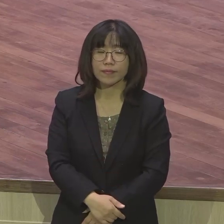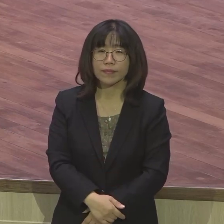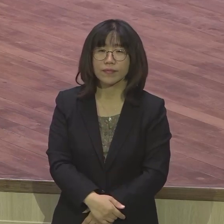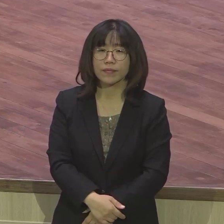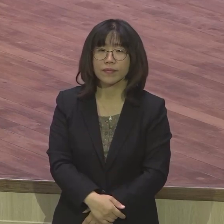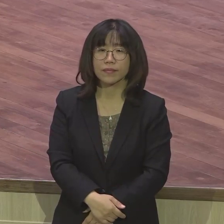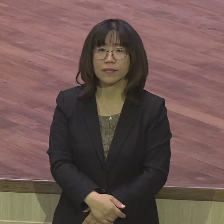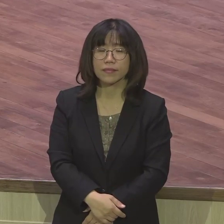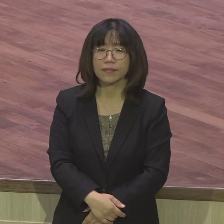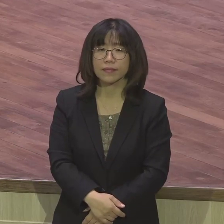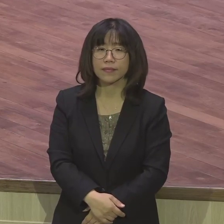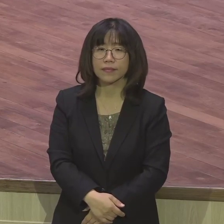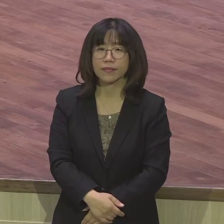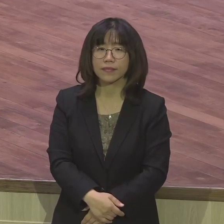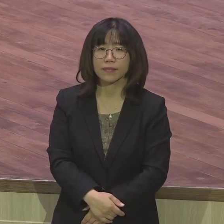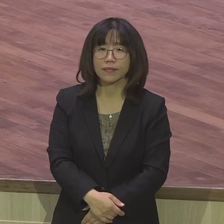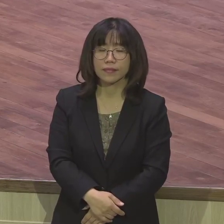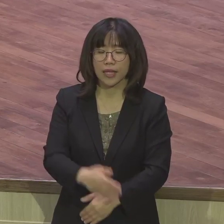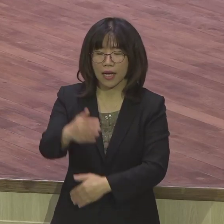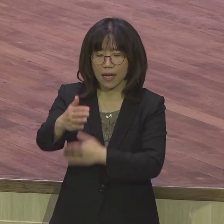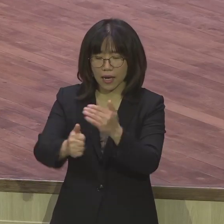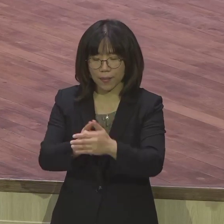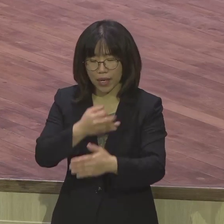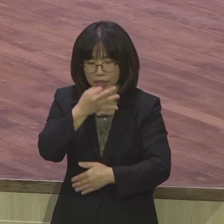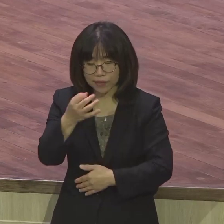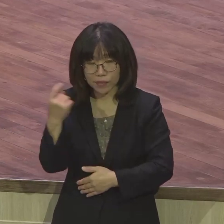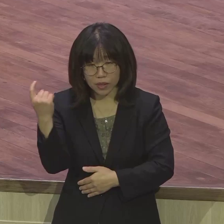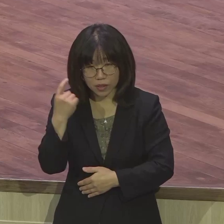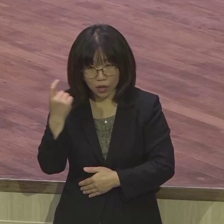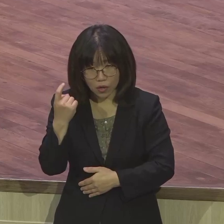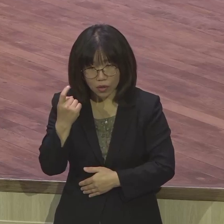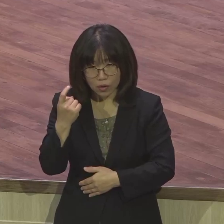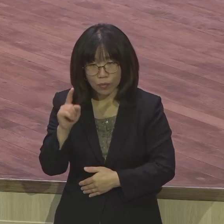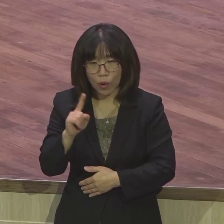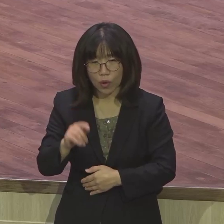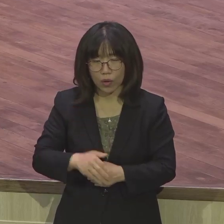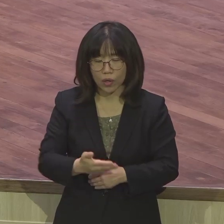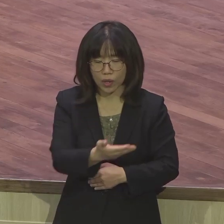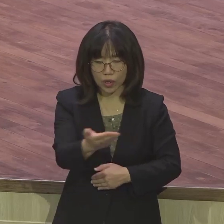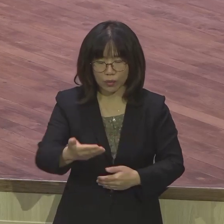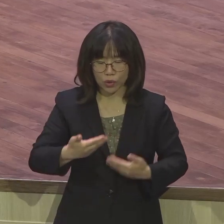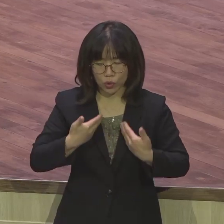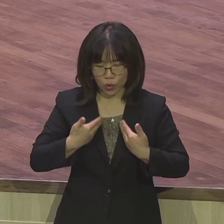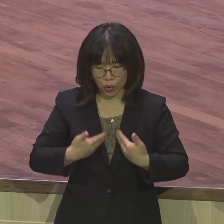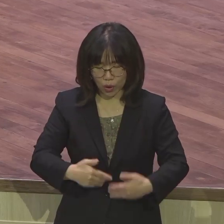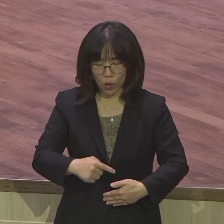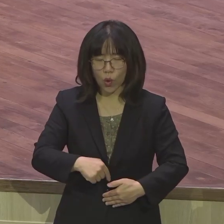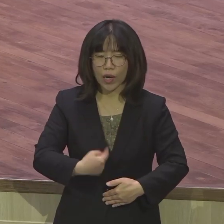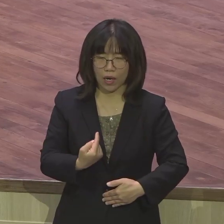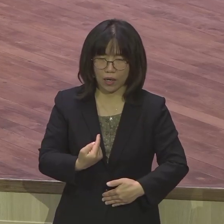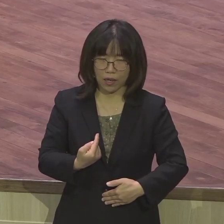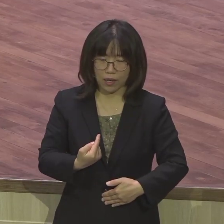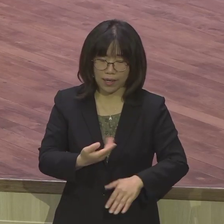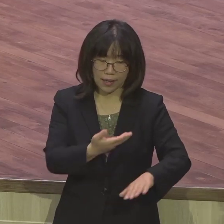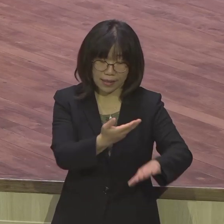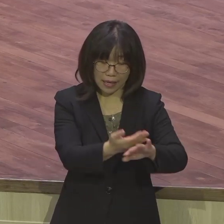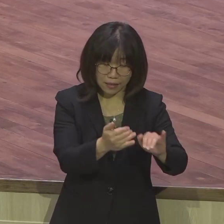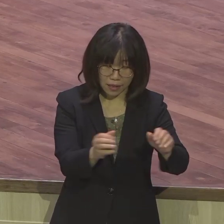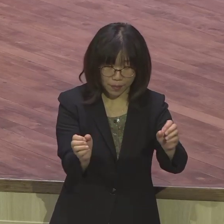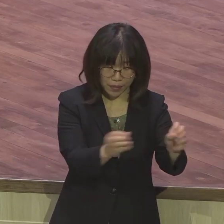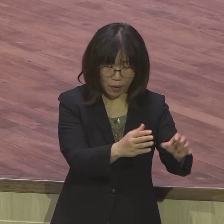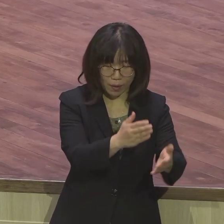그래서 여러분 이 하나님의 세밀한 음성 중에 음성의 가장 키는 조용한 시간, 집중의 시간, 홀로의 시간, 나만의